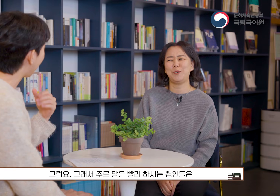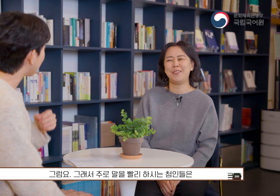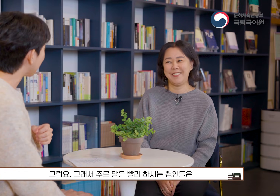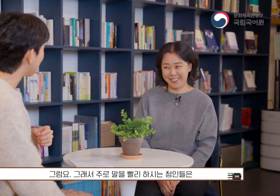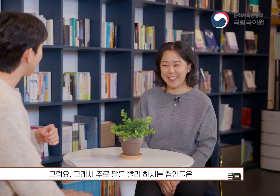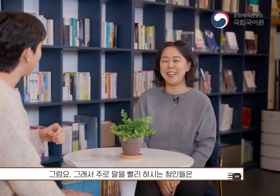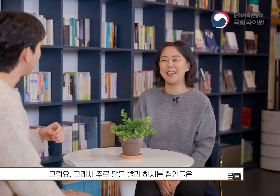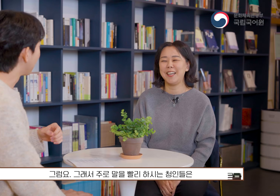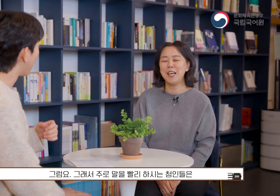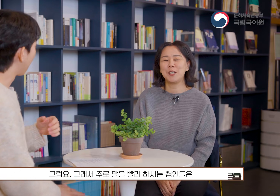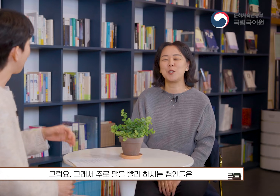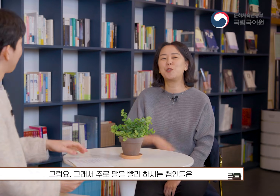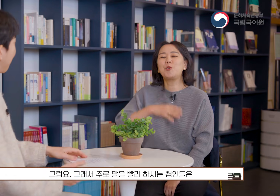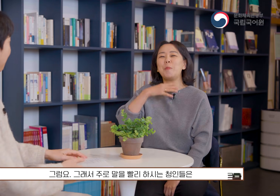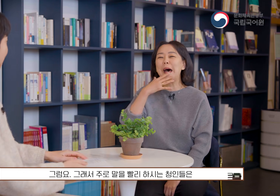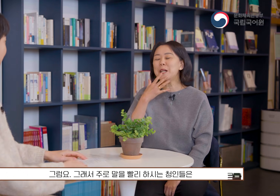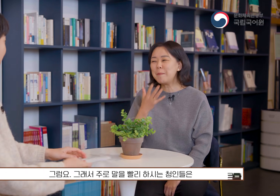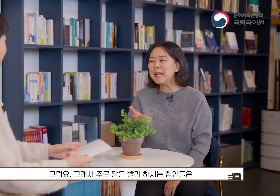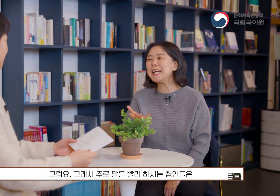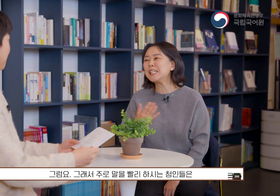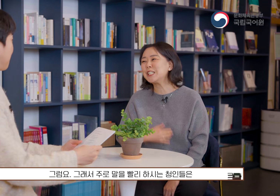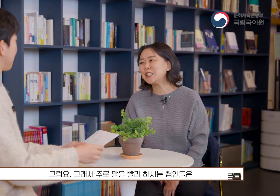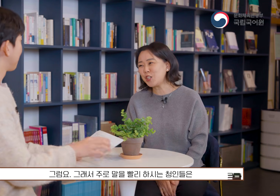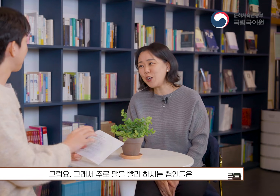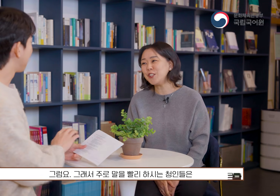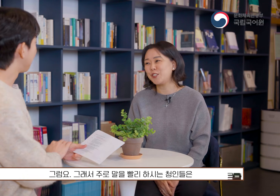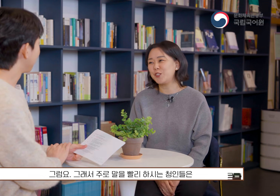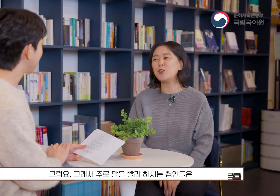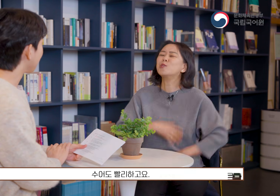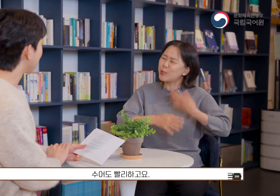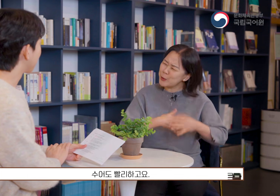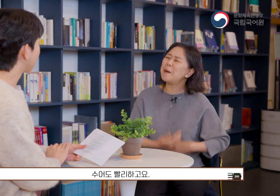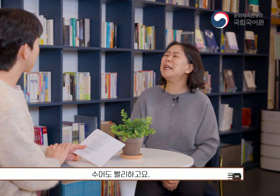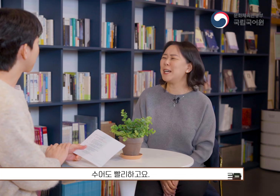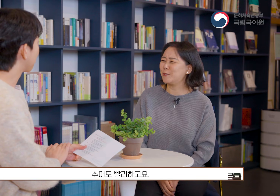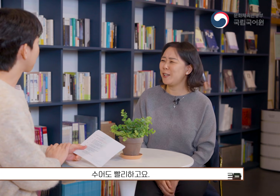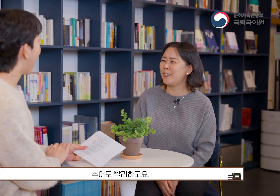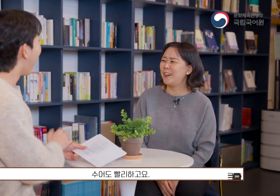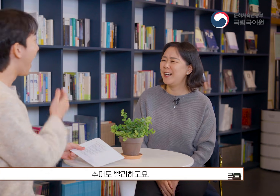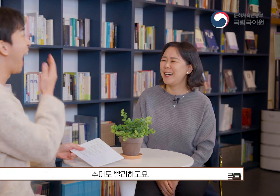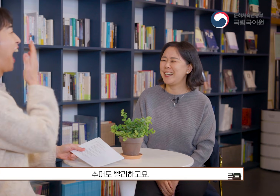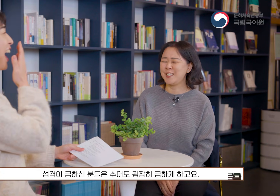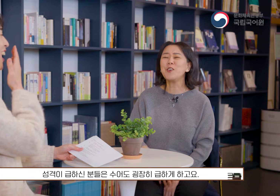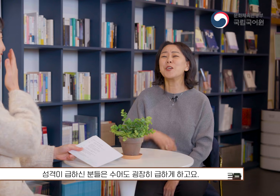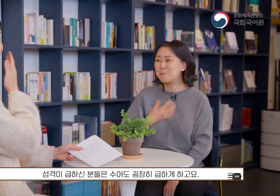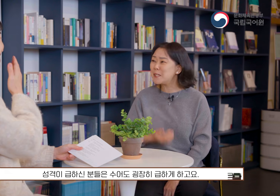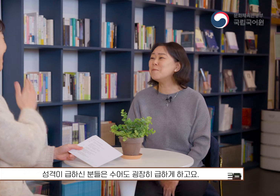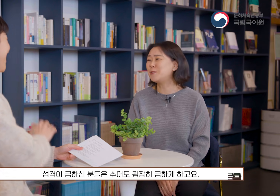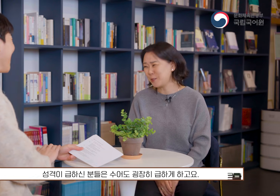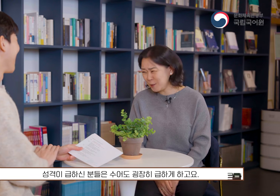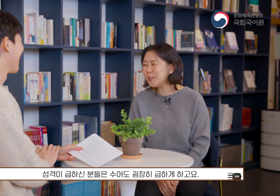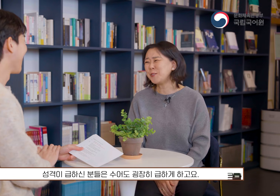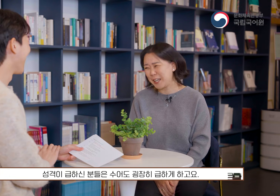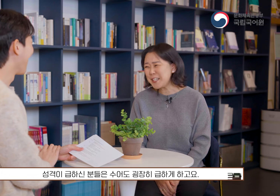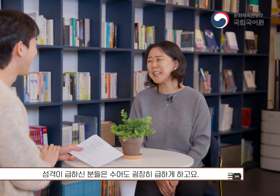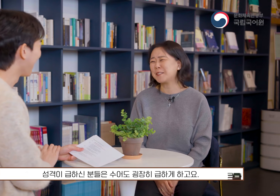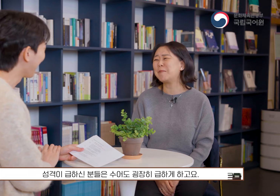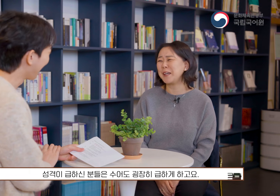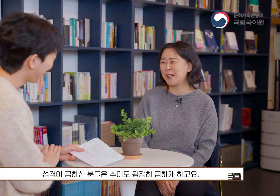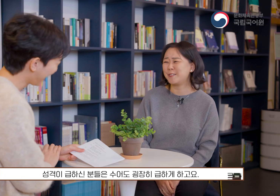그래요? 네. 그래서 주로 말을 빨리 하시는 청인들은요, 네. 수어도 빨리 하고요. 네, 성격 급하신 분들은 수어도 굉장히 급하게 하고요.